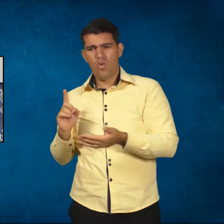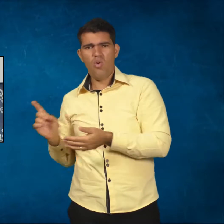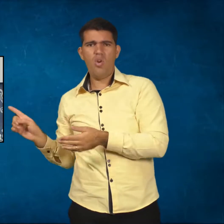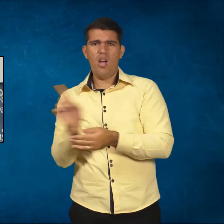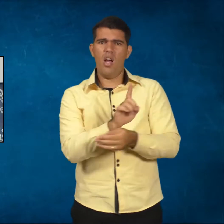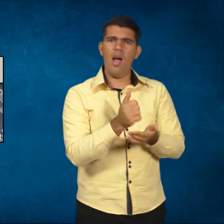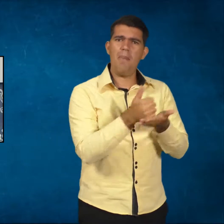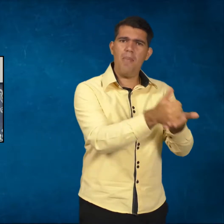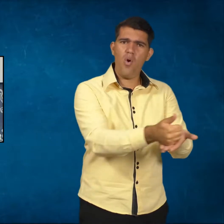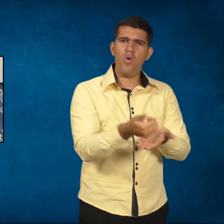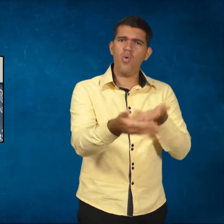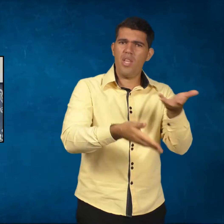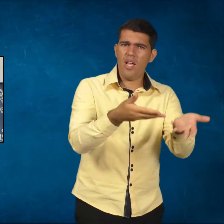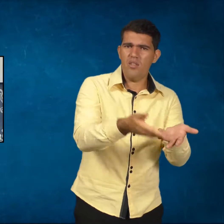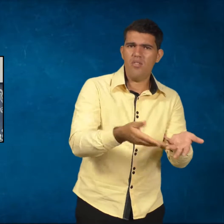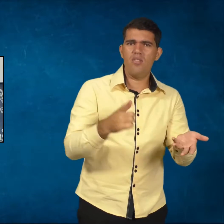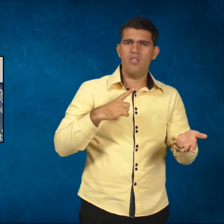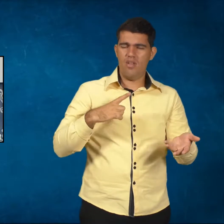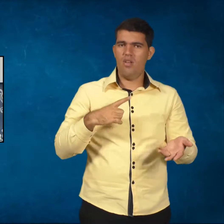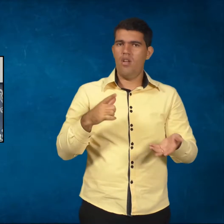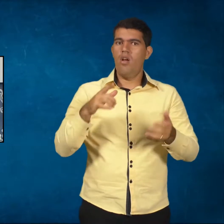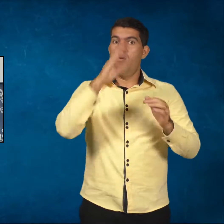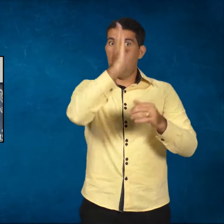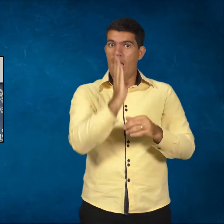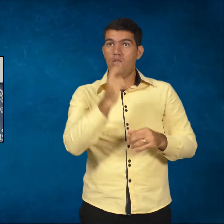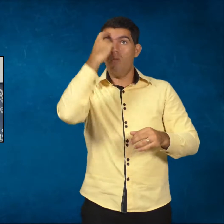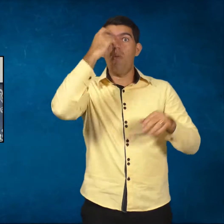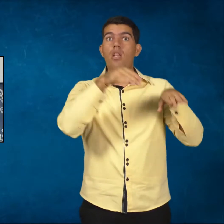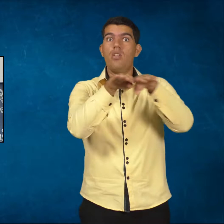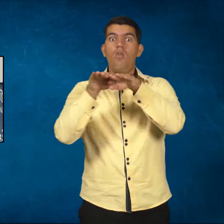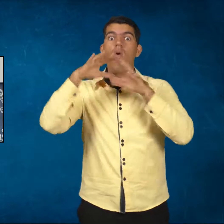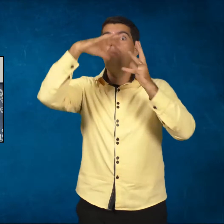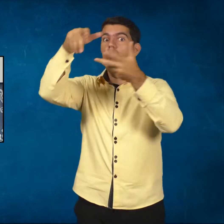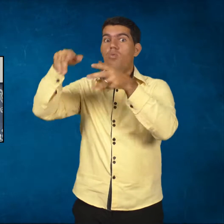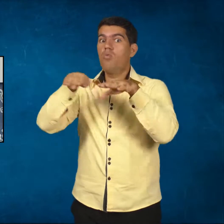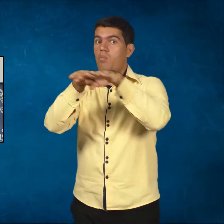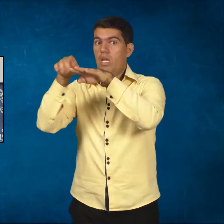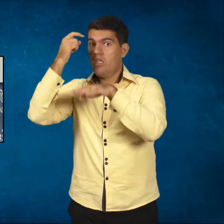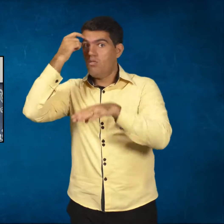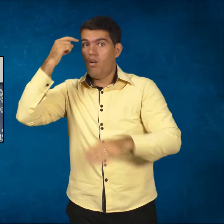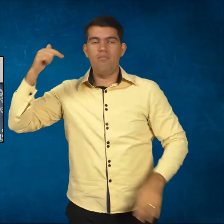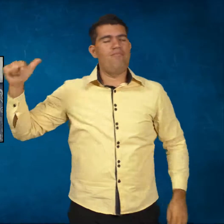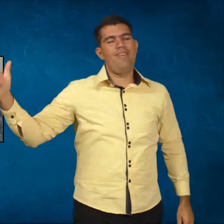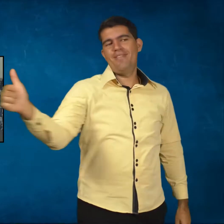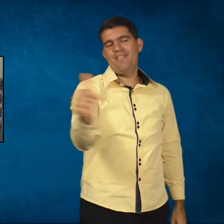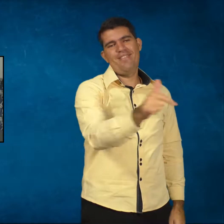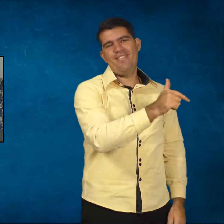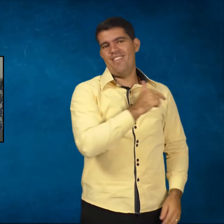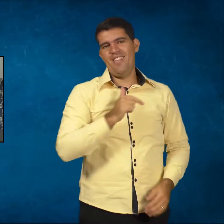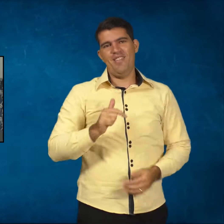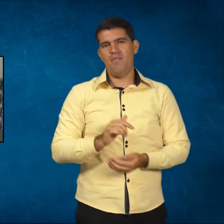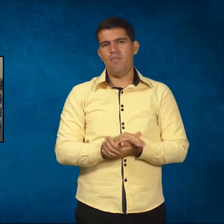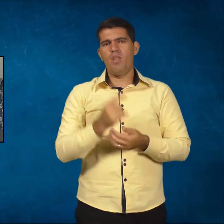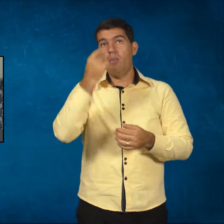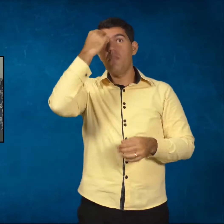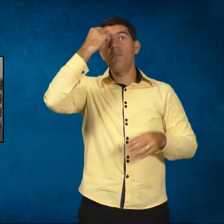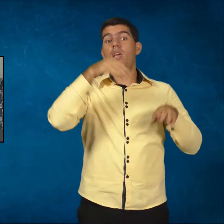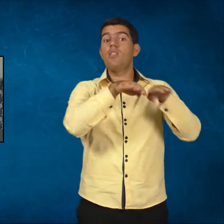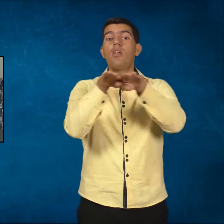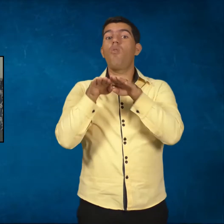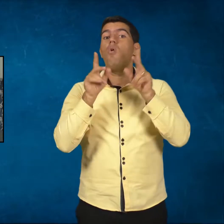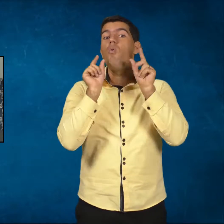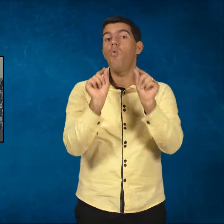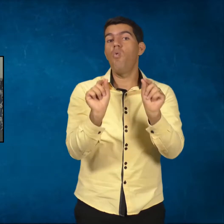classe comum. Não é consenso nem no Brasil e nem no mundo. Ok? Então, isso não é consenso. Mas o que é consenso? Que,